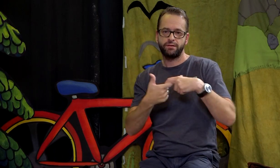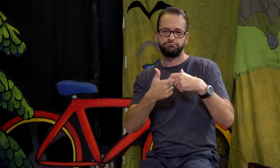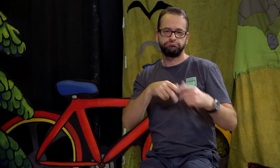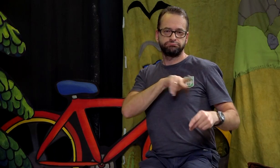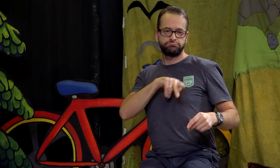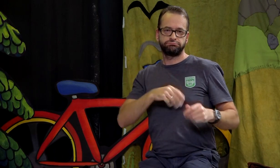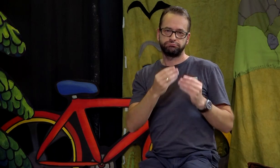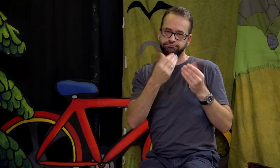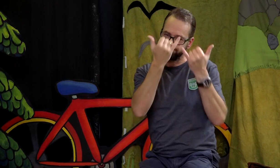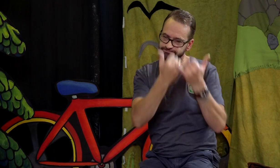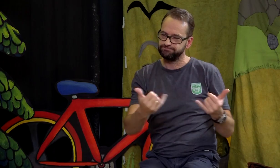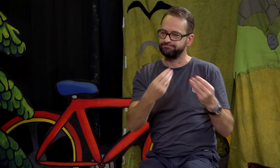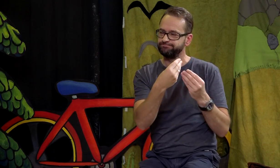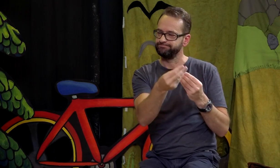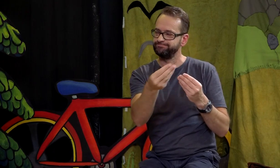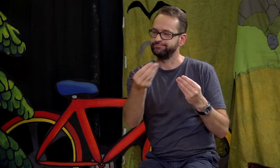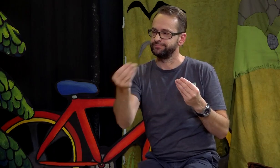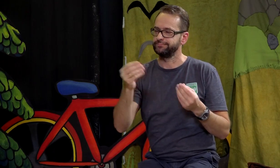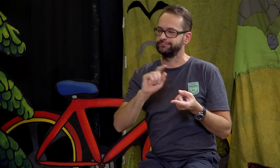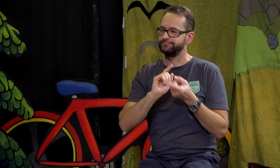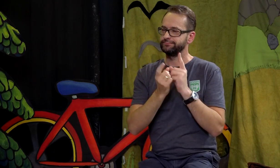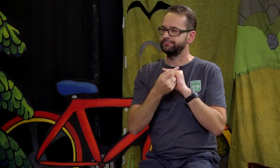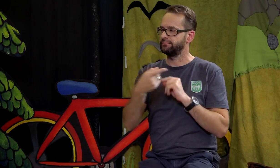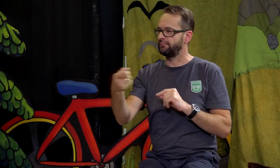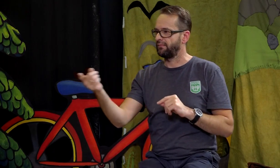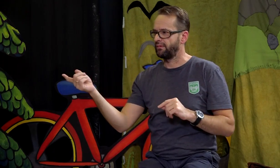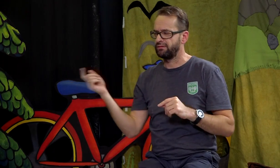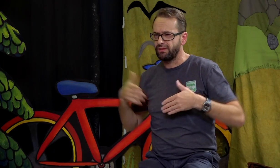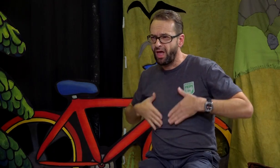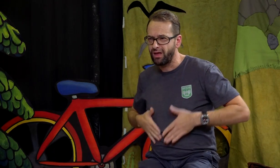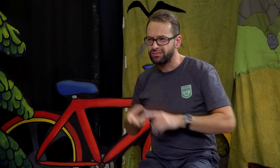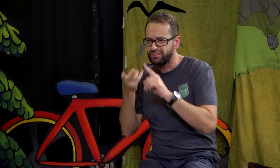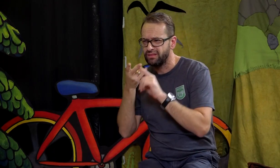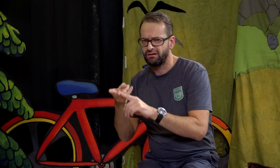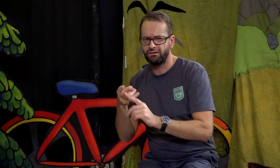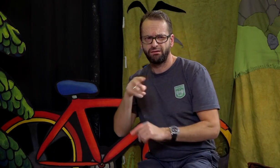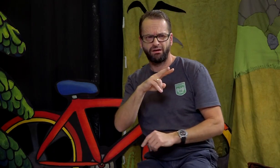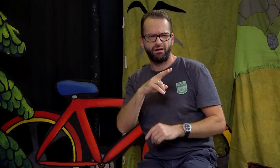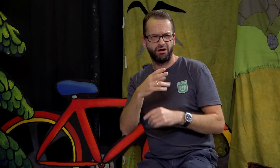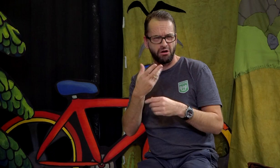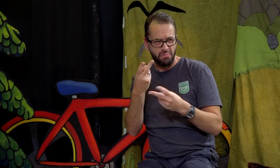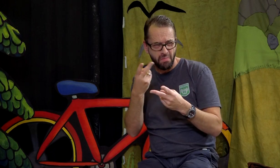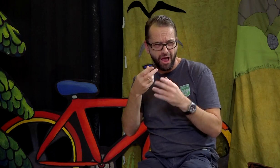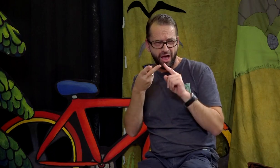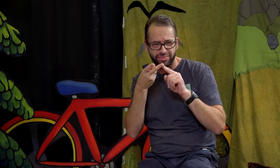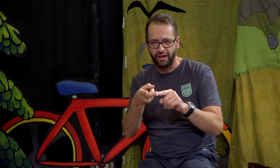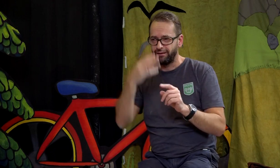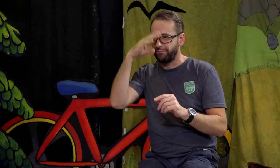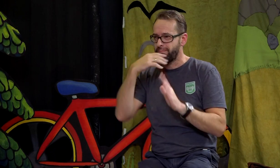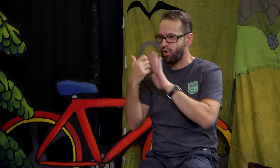perheään palkitsi ja suosi ja antoi kunniaa. Ja muut näkivät taas nälkää. Ja ihmetteli, että taas on ihmisestä